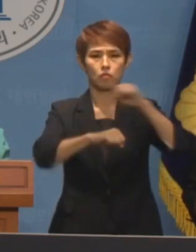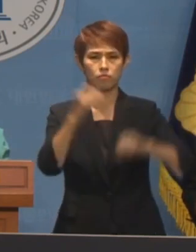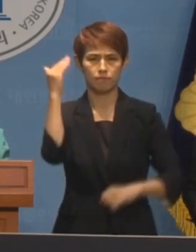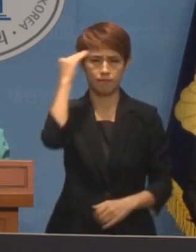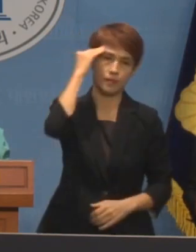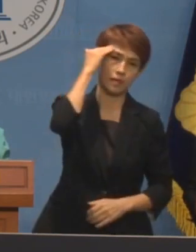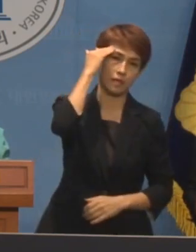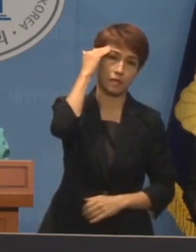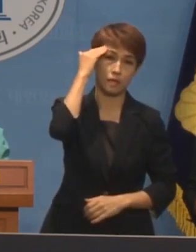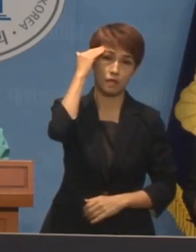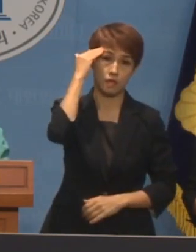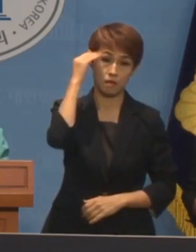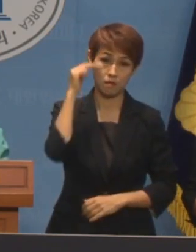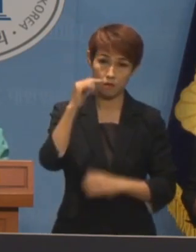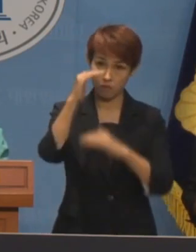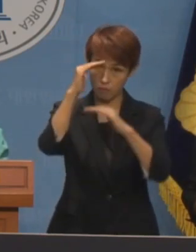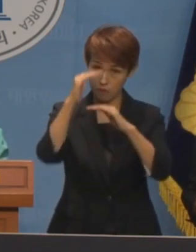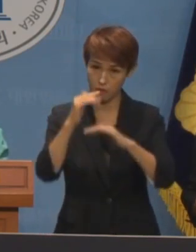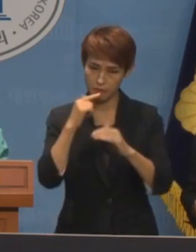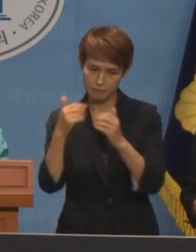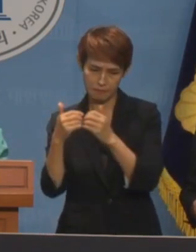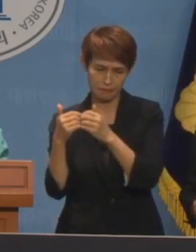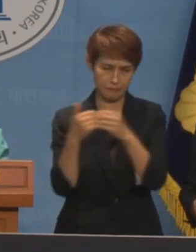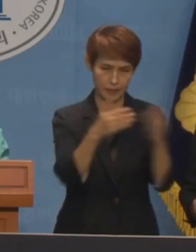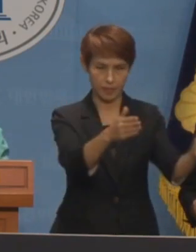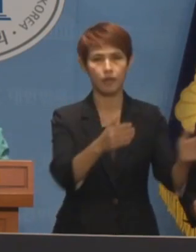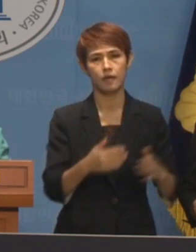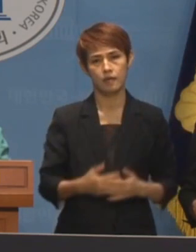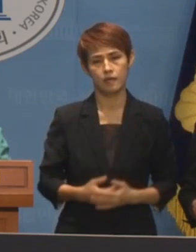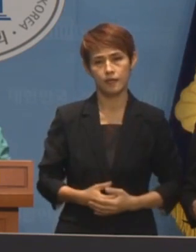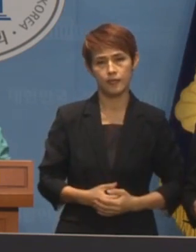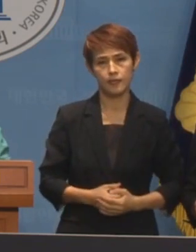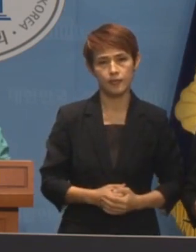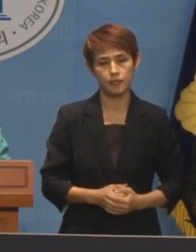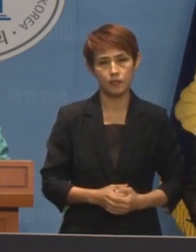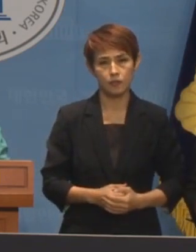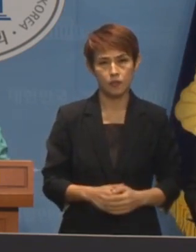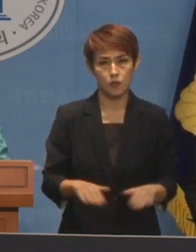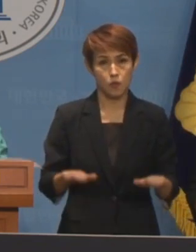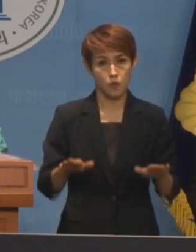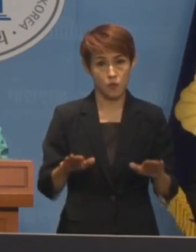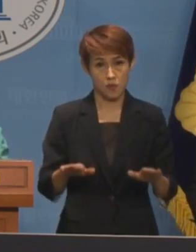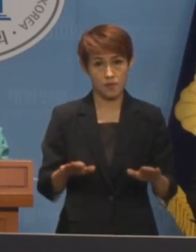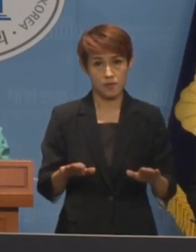이런 내용의 발언을 했습니다. 여기에 대해서 오늘